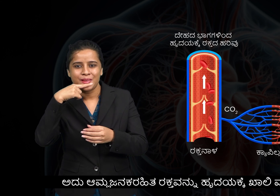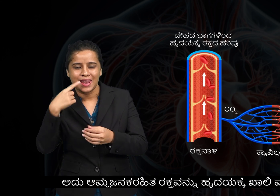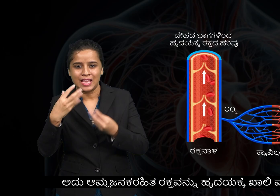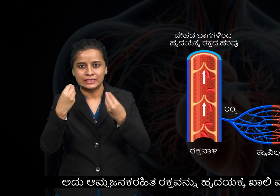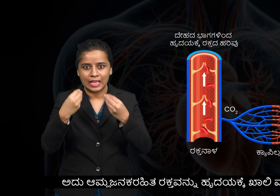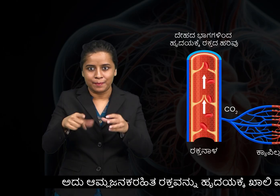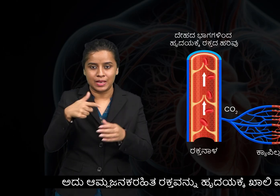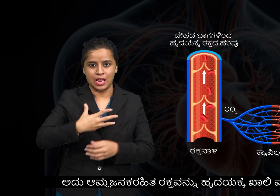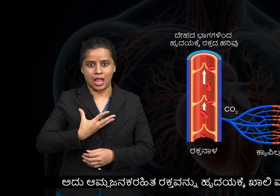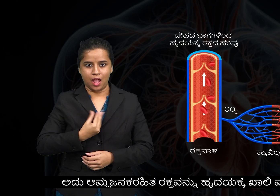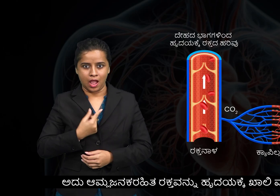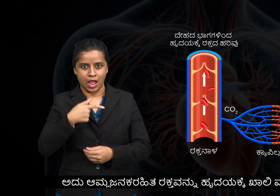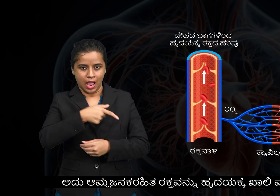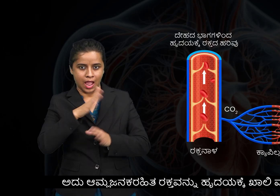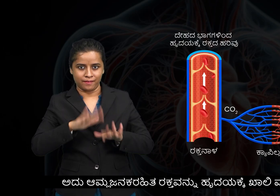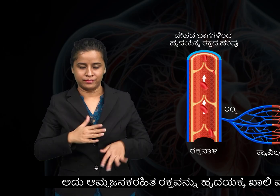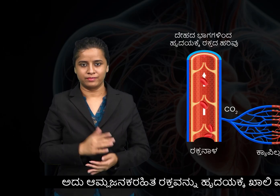ಖಾಲಿ ಮಾಡುತ್ತದೆ.